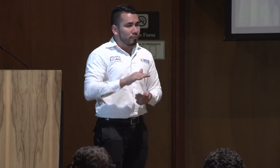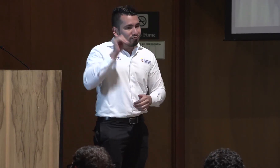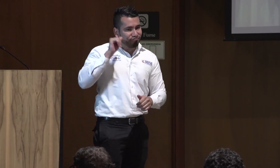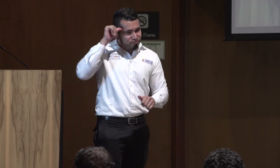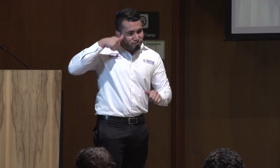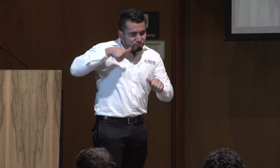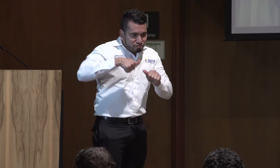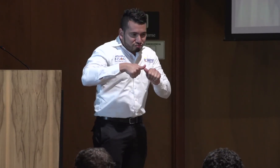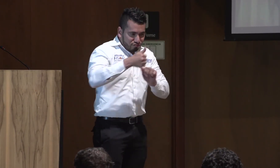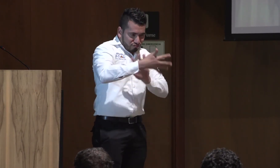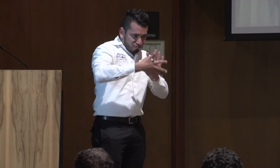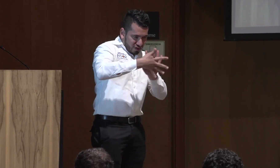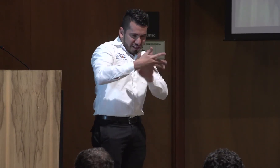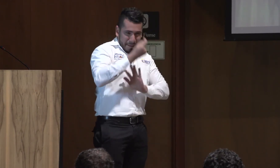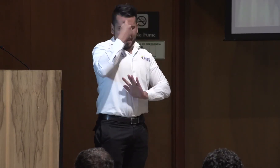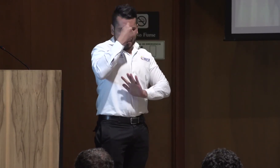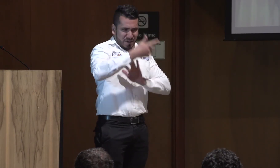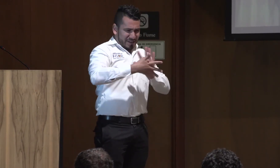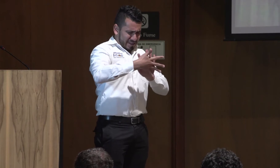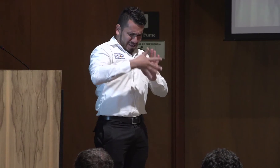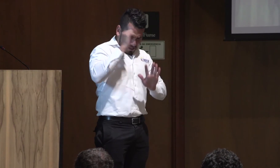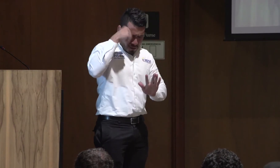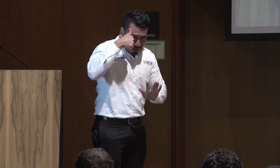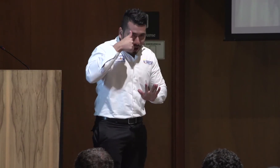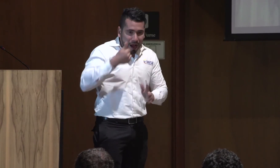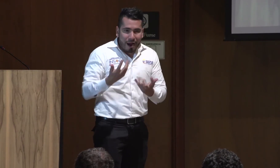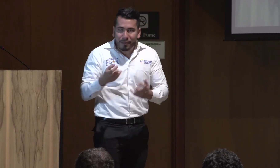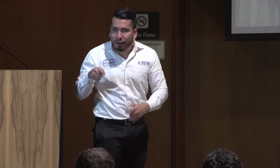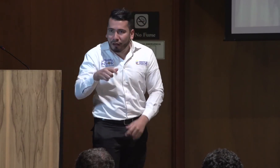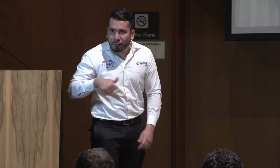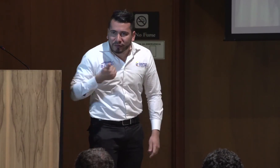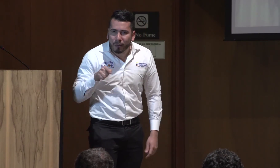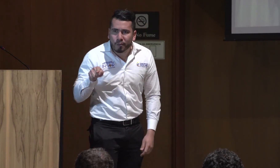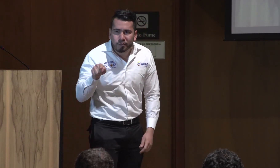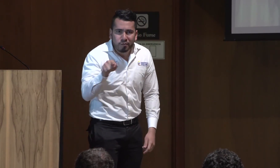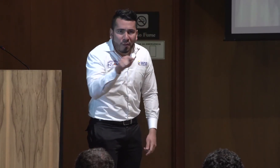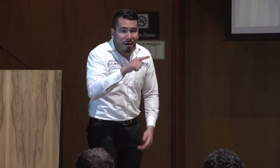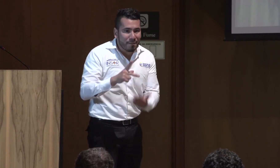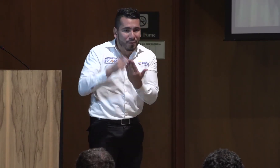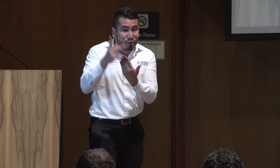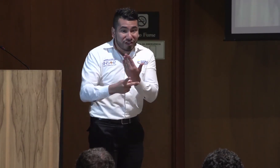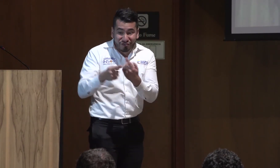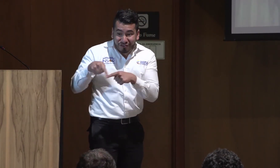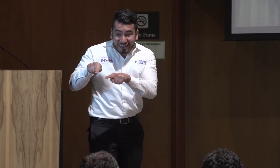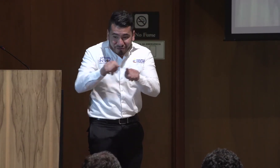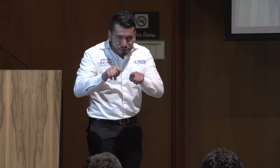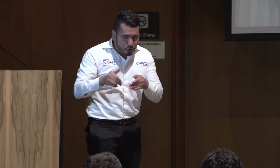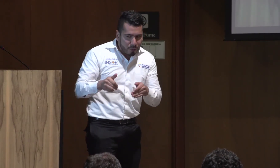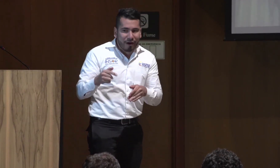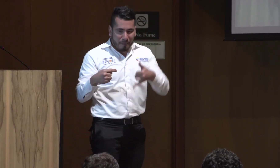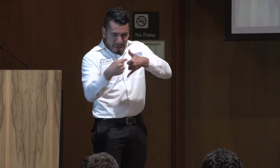señas hemos querido también aprovechar esa experiencia que ha tenido ese proyecto en